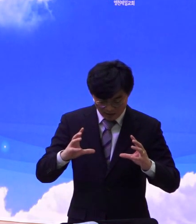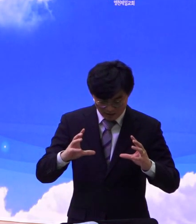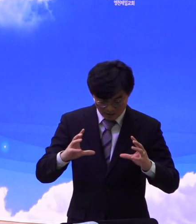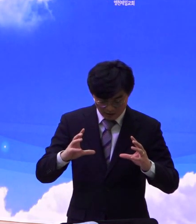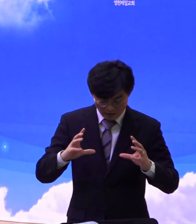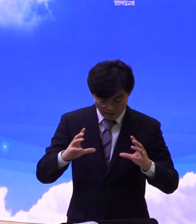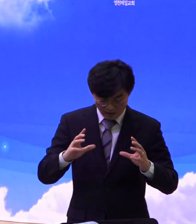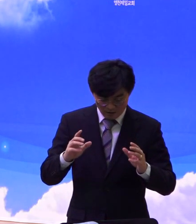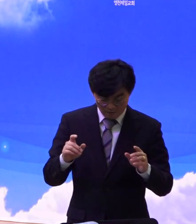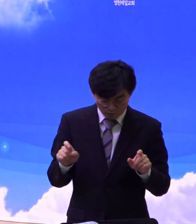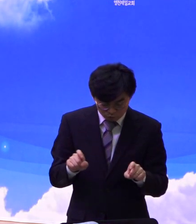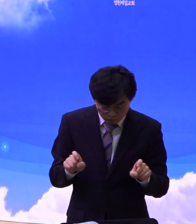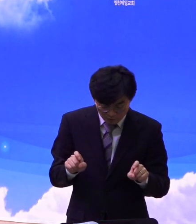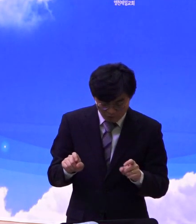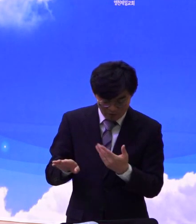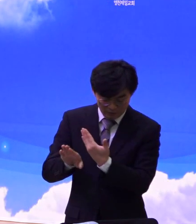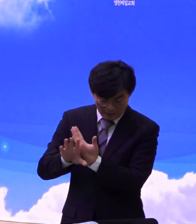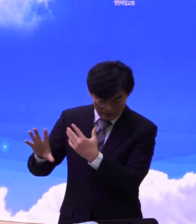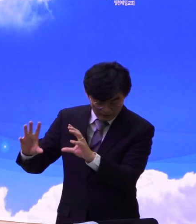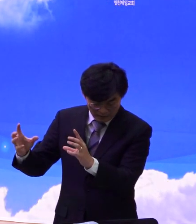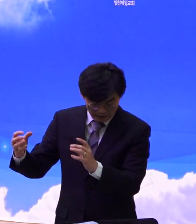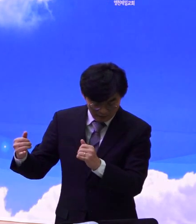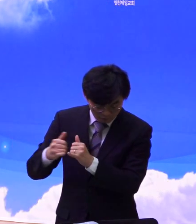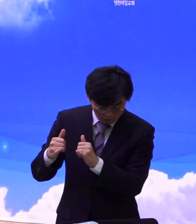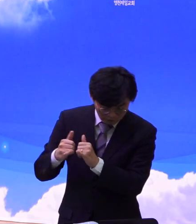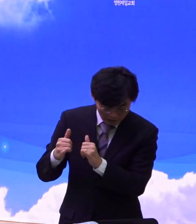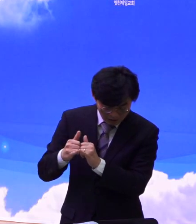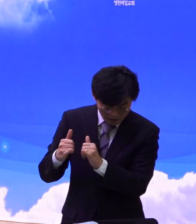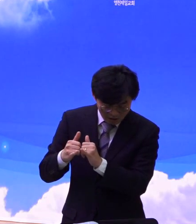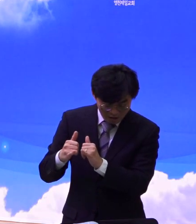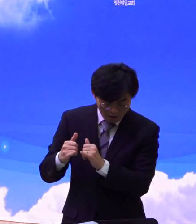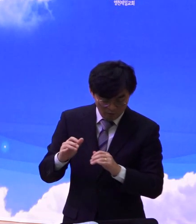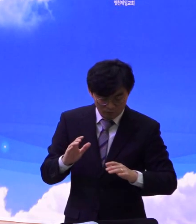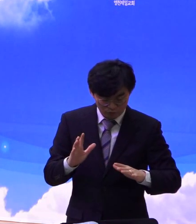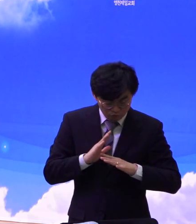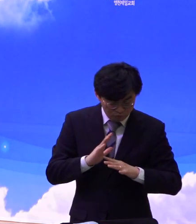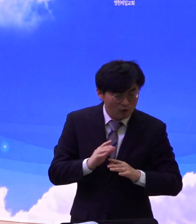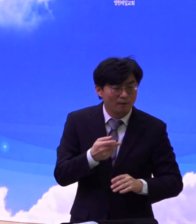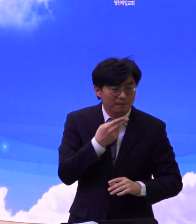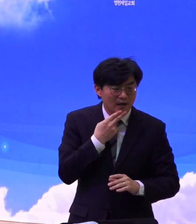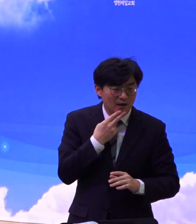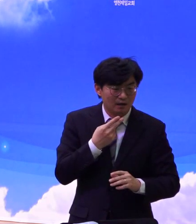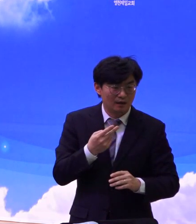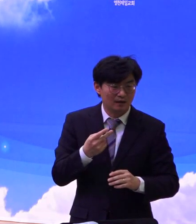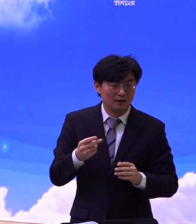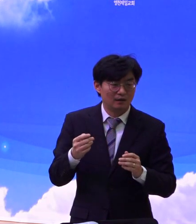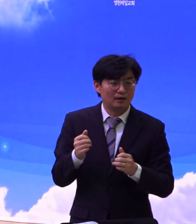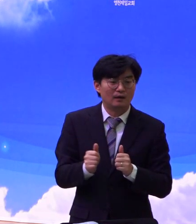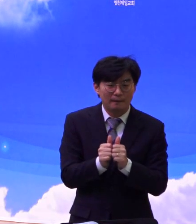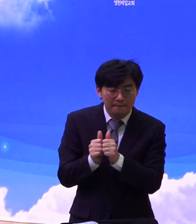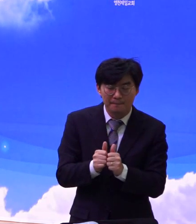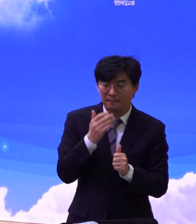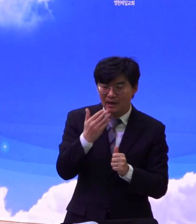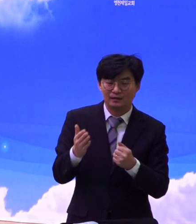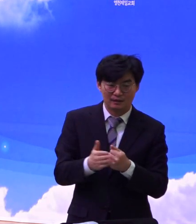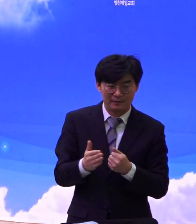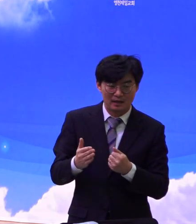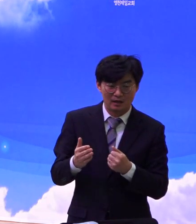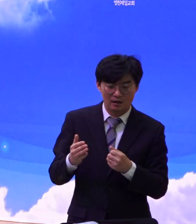멸망시킨 아수르도 그들의 압제를 끊어내고 그들에게서 독립을 선언할 수 있었던